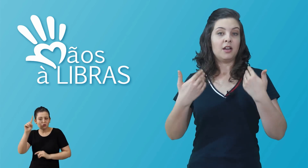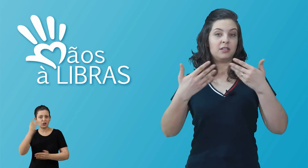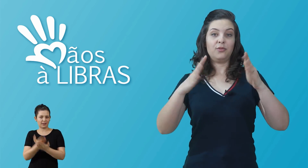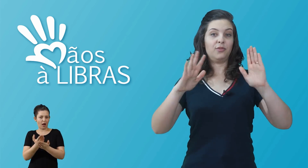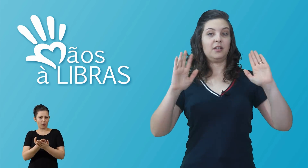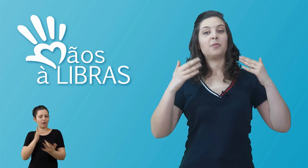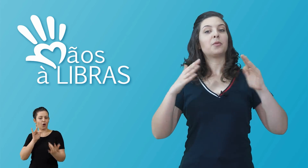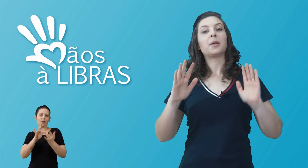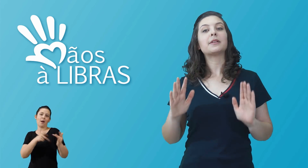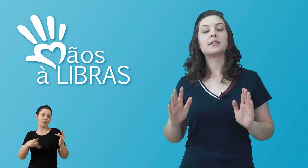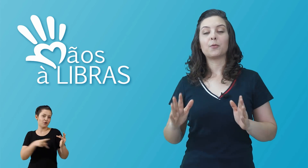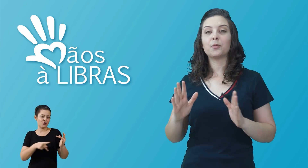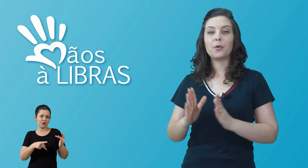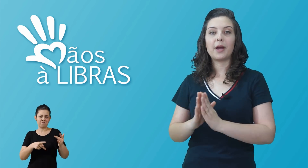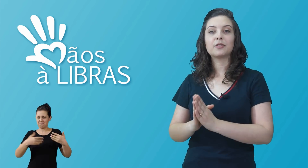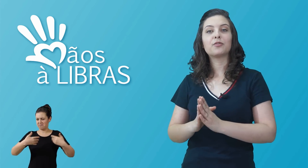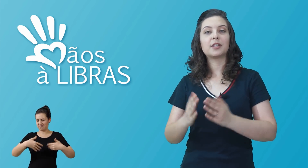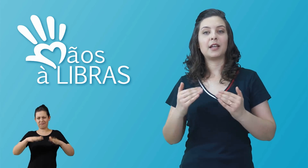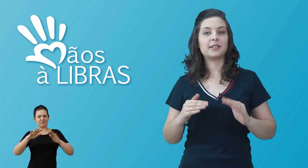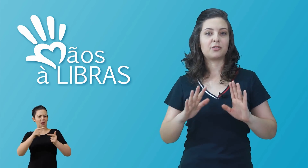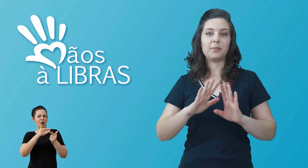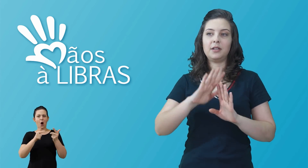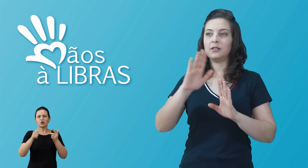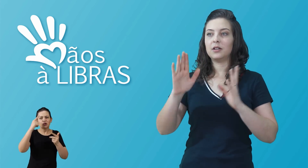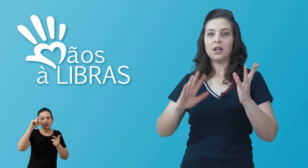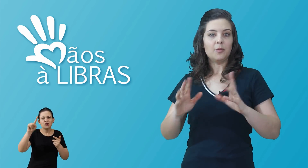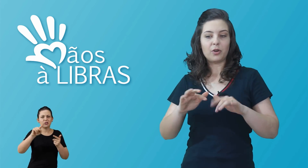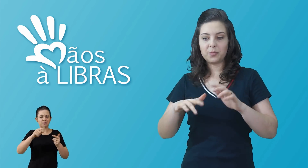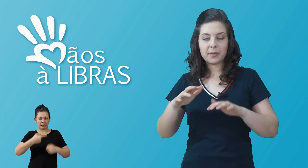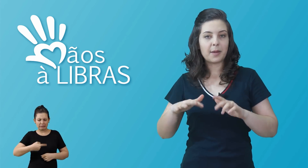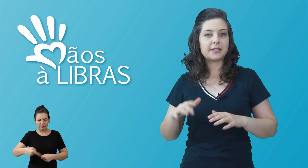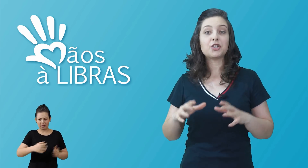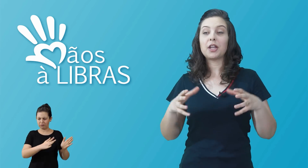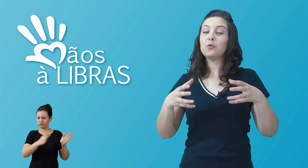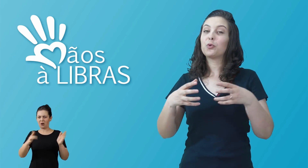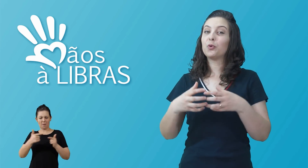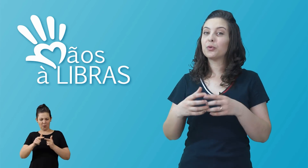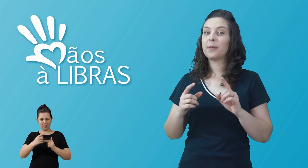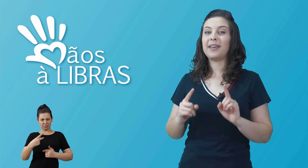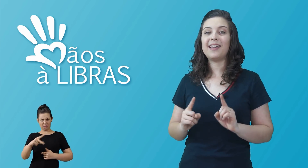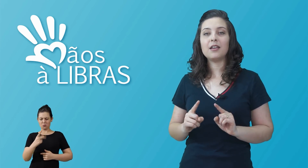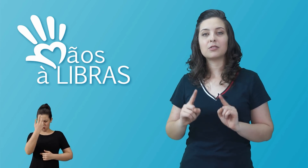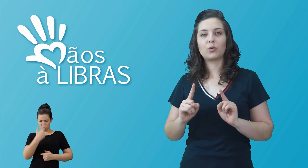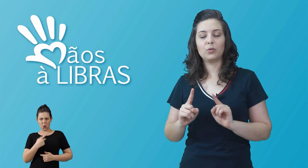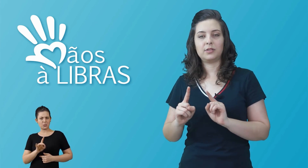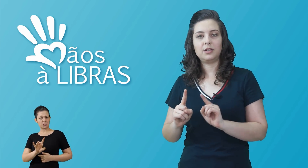resto se vira, o problema é seu. No meu método você tem acesso a mim, pode me mandar mensagem. Tem um grupo